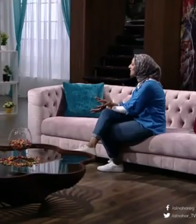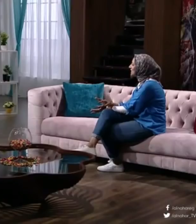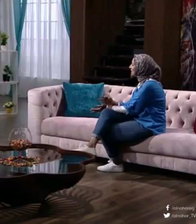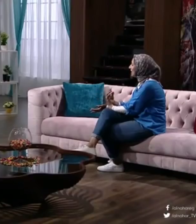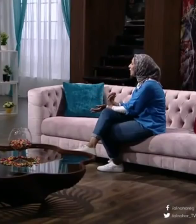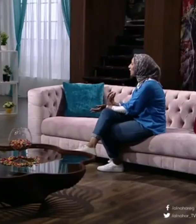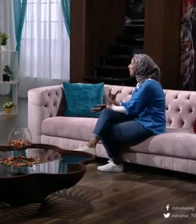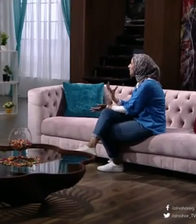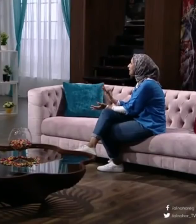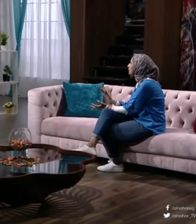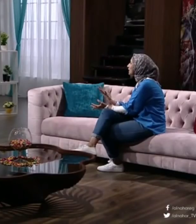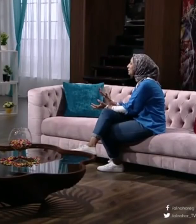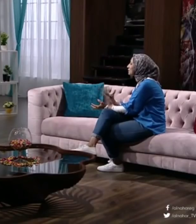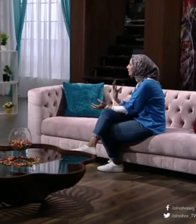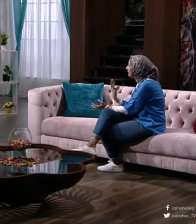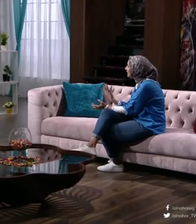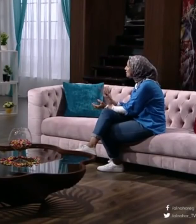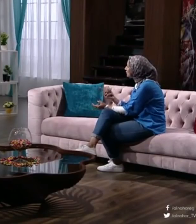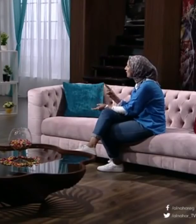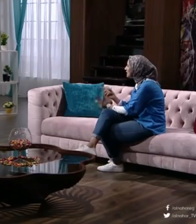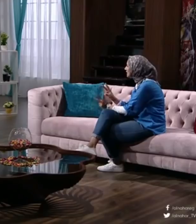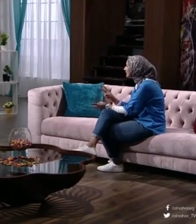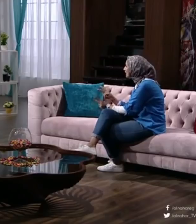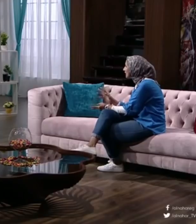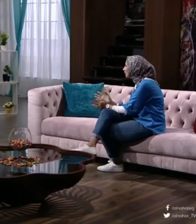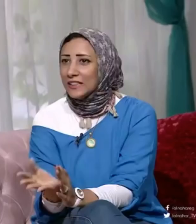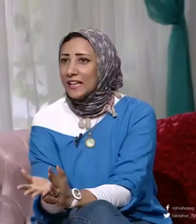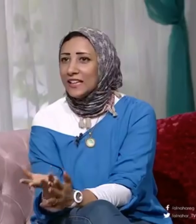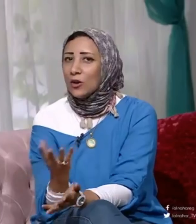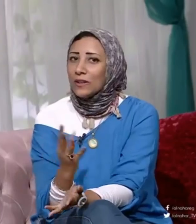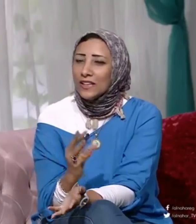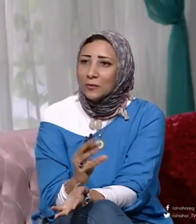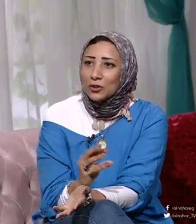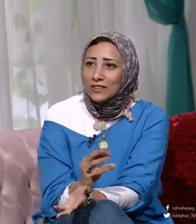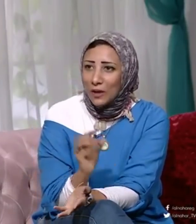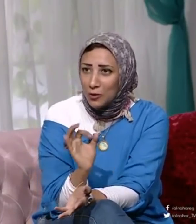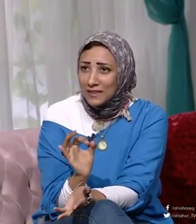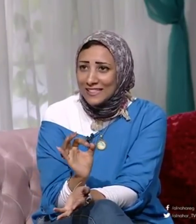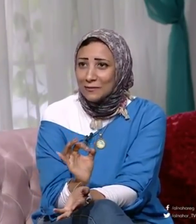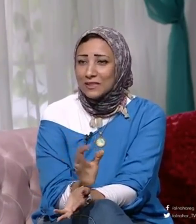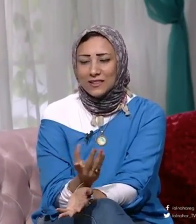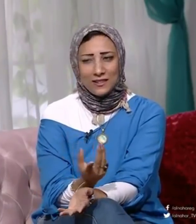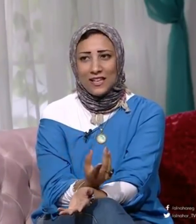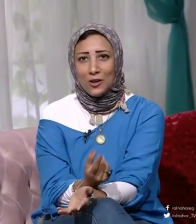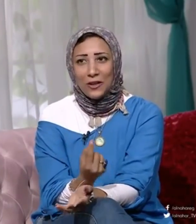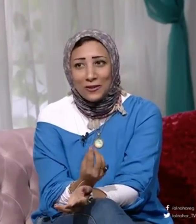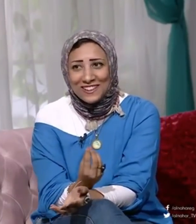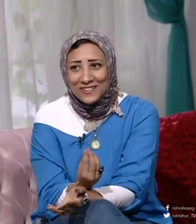دي هي اغنية وطنية، فالناس في ناس كتير اختلفت عليها ان اغنية وطنية في اول ما نزلت بالذات. هي اغنية وطنية